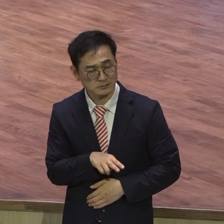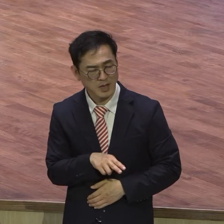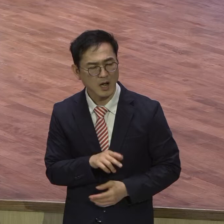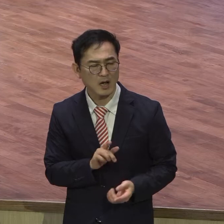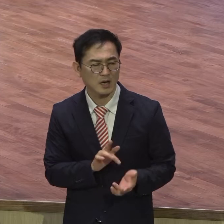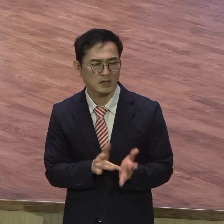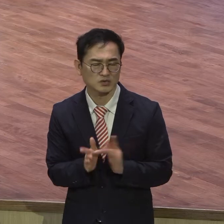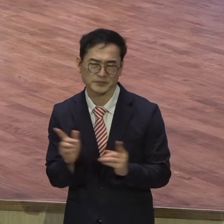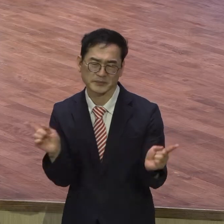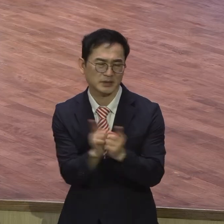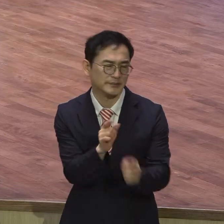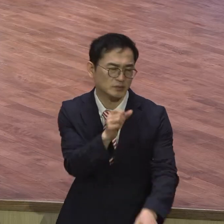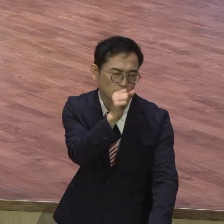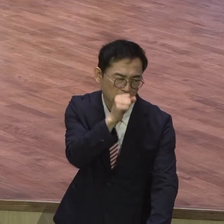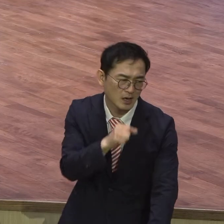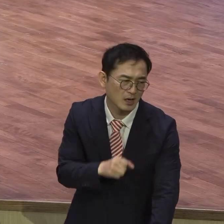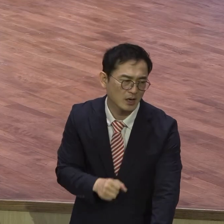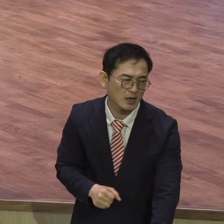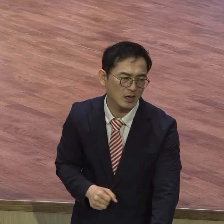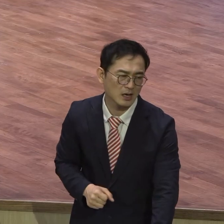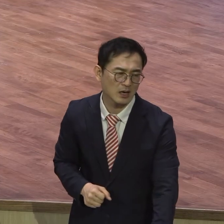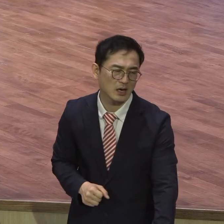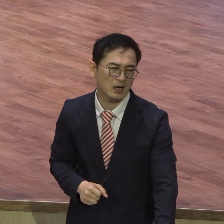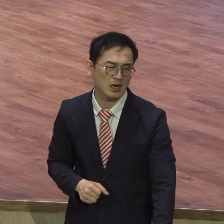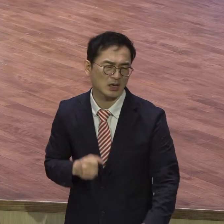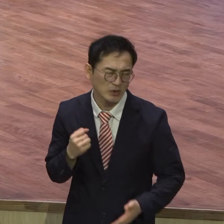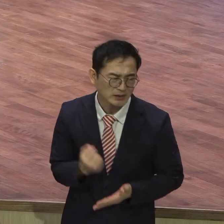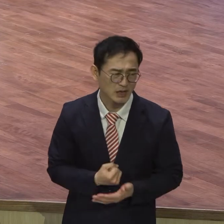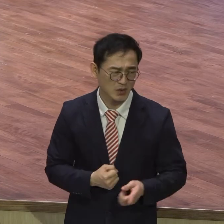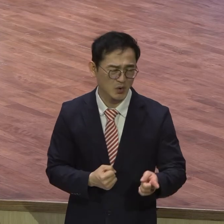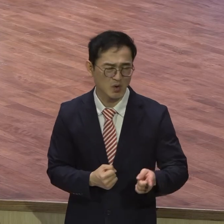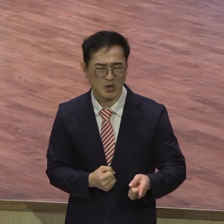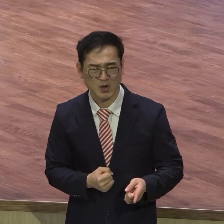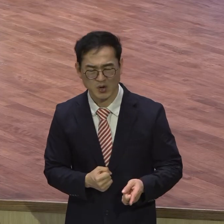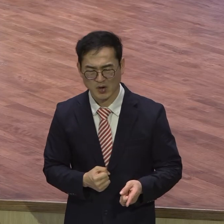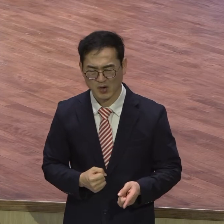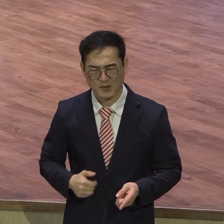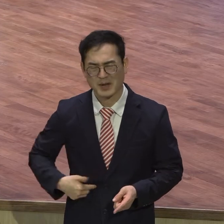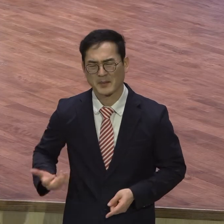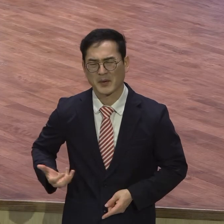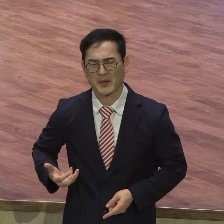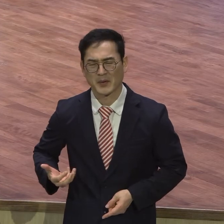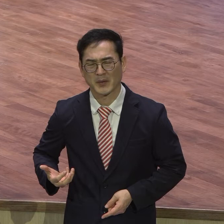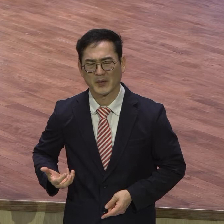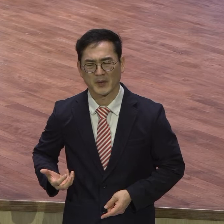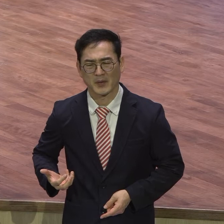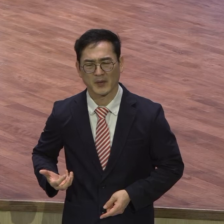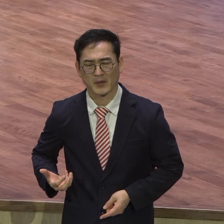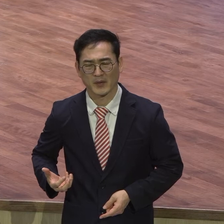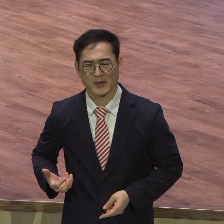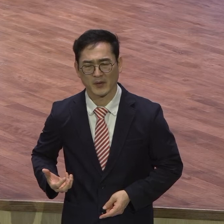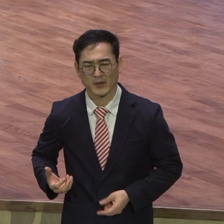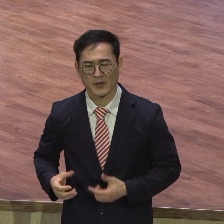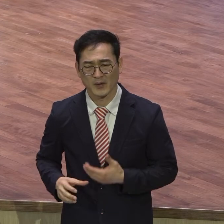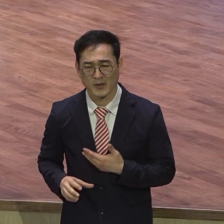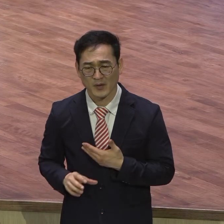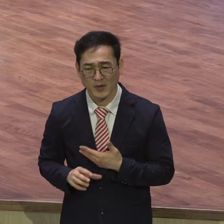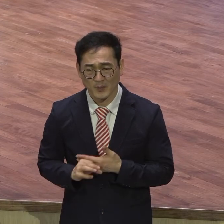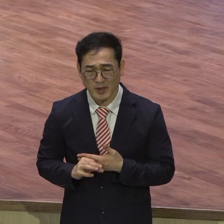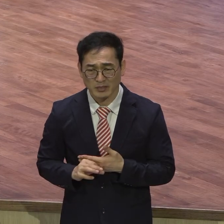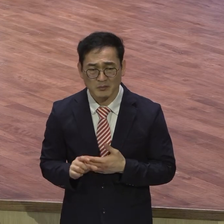믿으면 좋겠는데 나는 마음이 들어야 되고 그 마음이 들었으면 입이